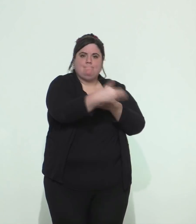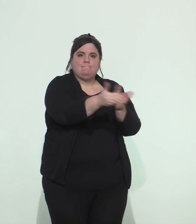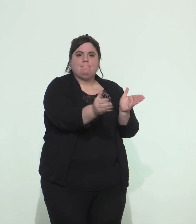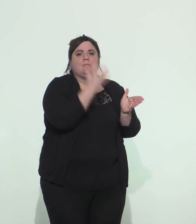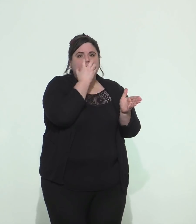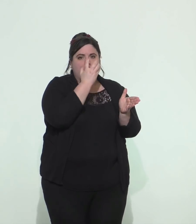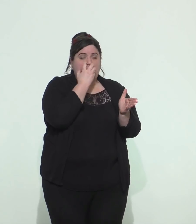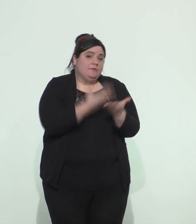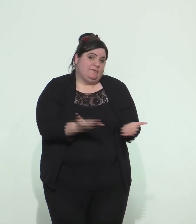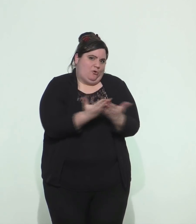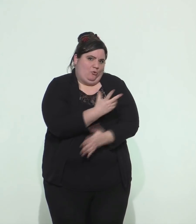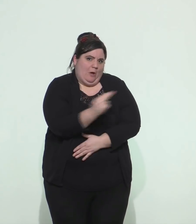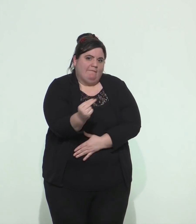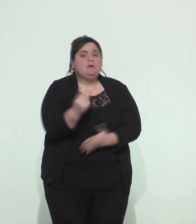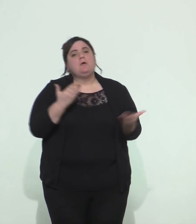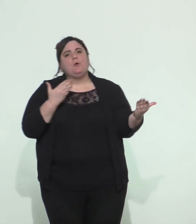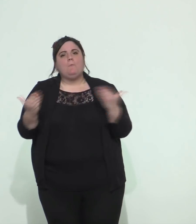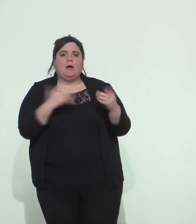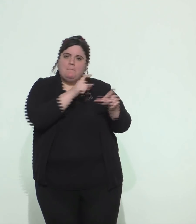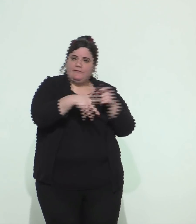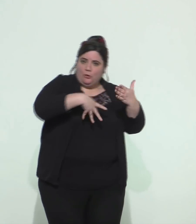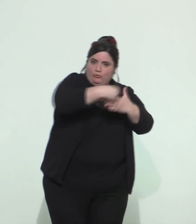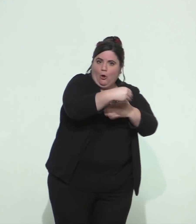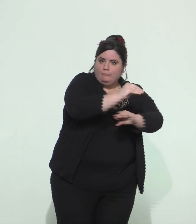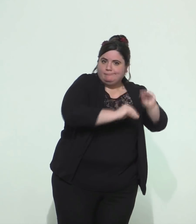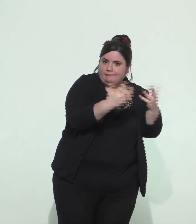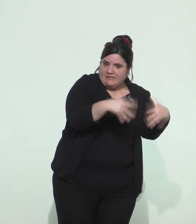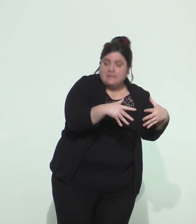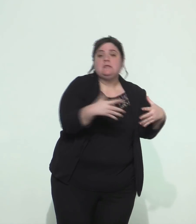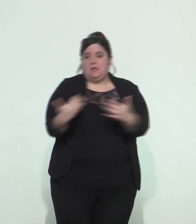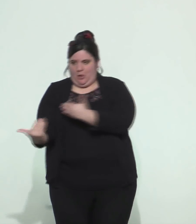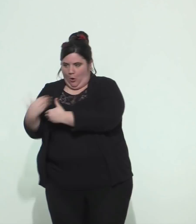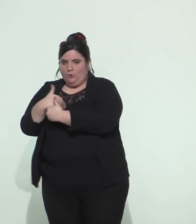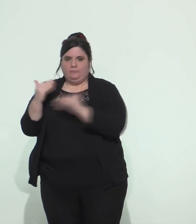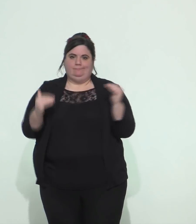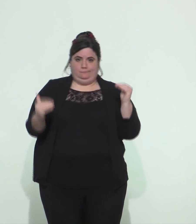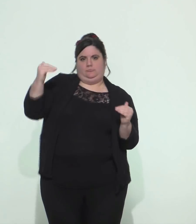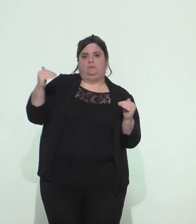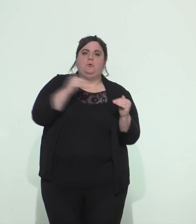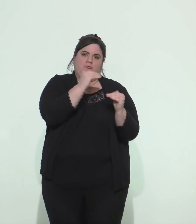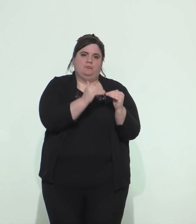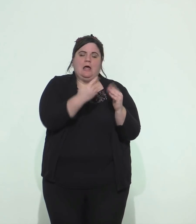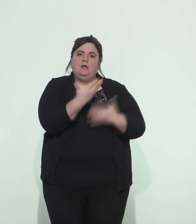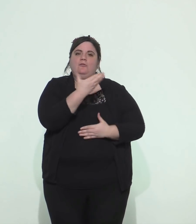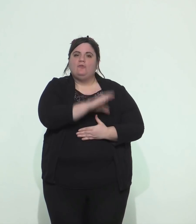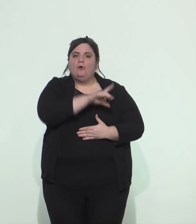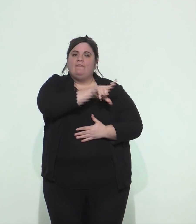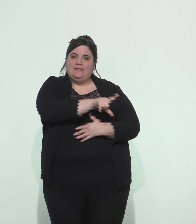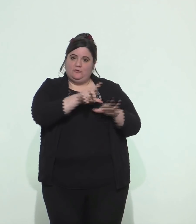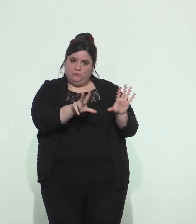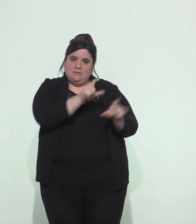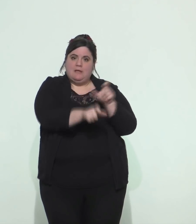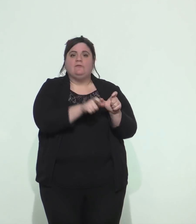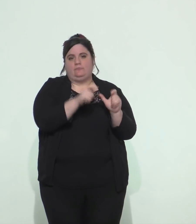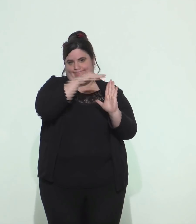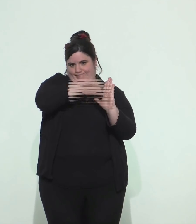En tenant compte des sorties, fort heureusement, le solde reste négatif, avec 188 patients en moins. C'est un besoin de lits de réanimation